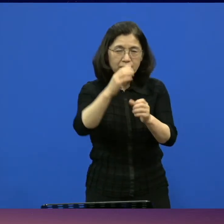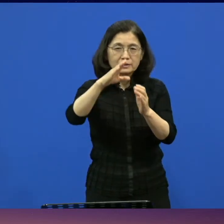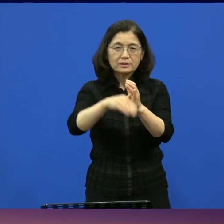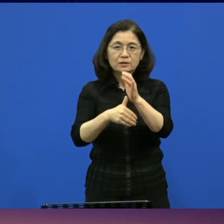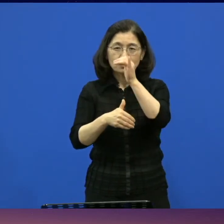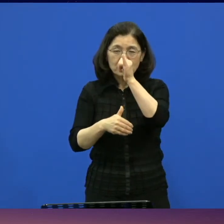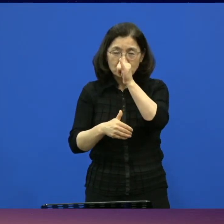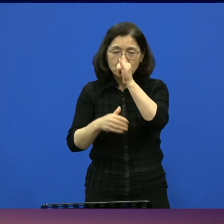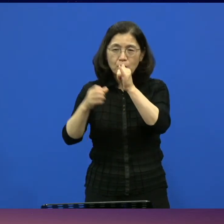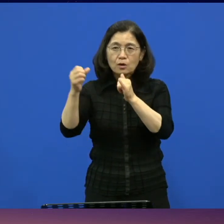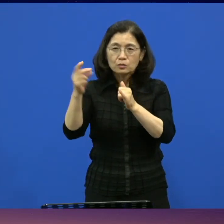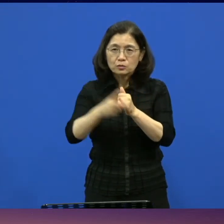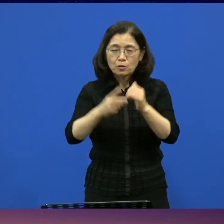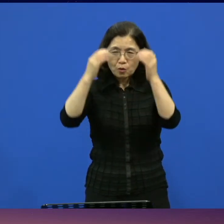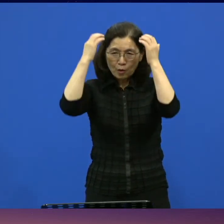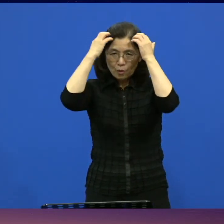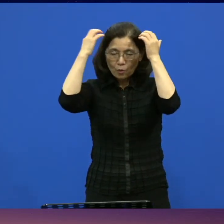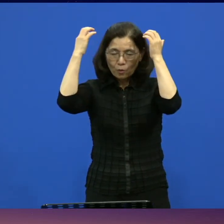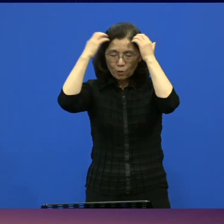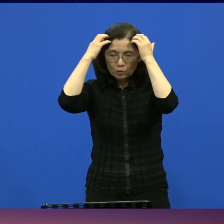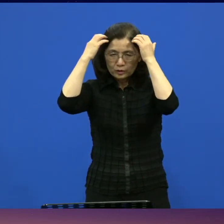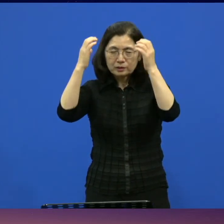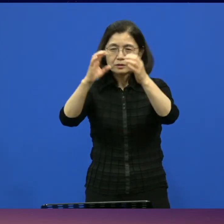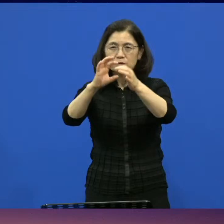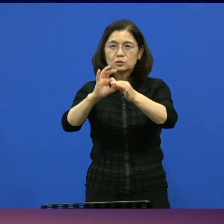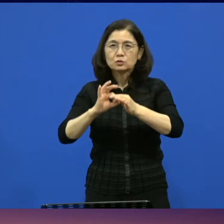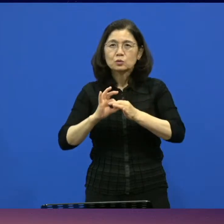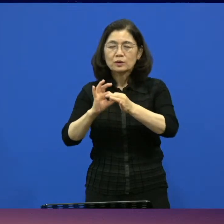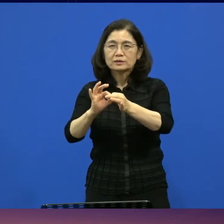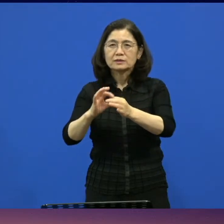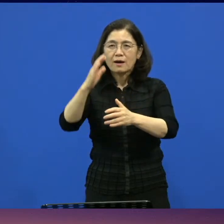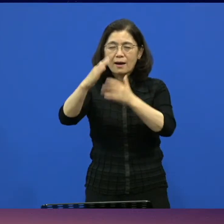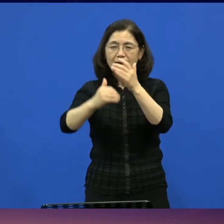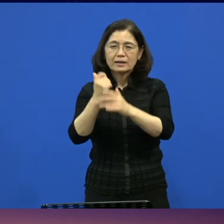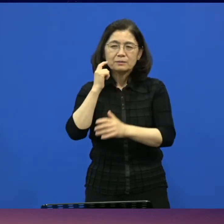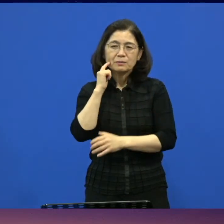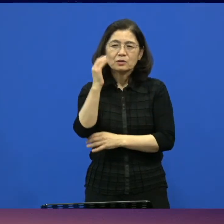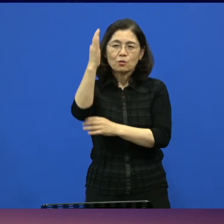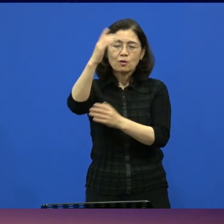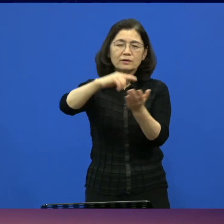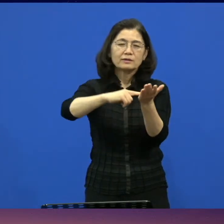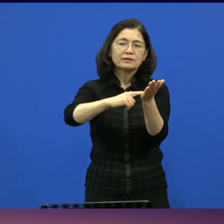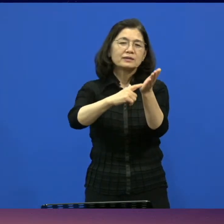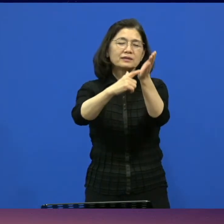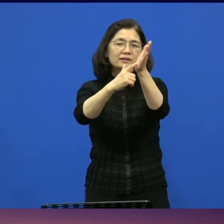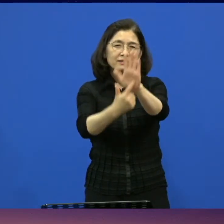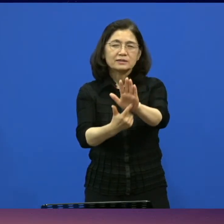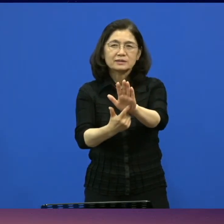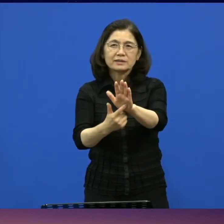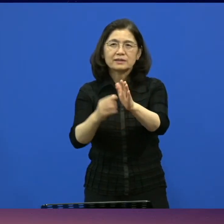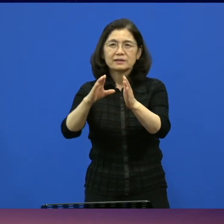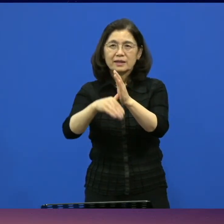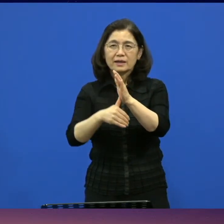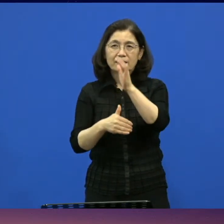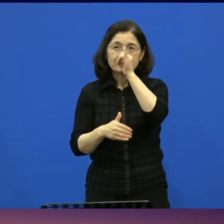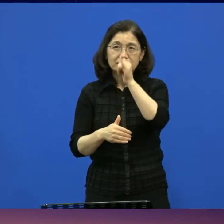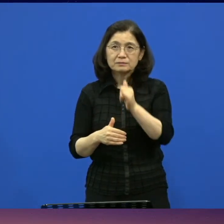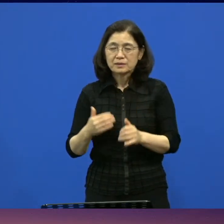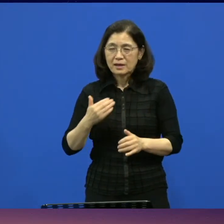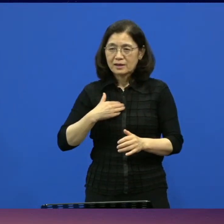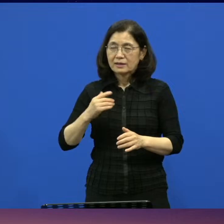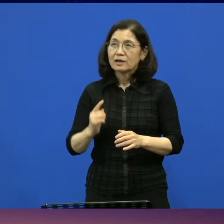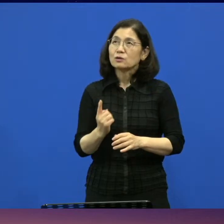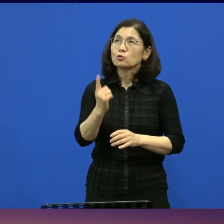고난을 통과하시면서까지도 당신의 영광을 드러내시기를 원하시고, 때로는 우리를 높은 자리로 높이셔서 우리를